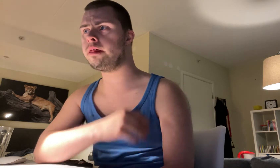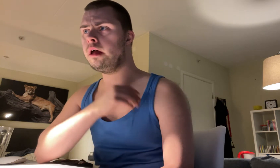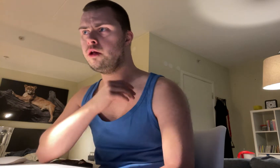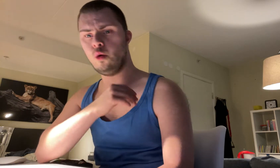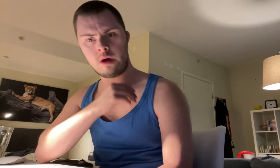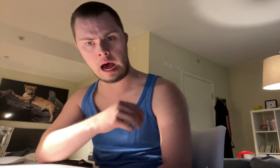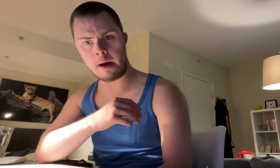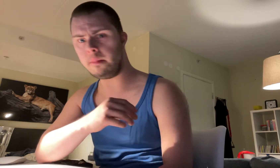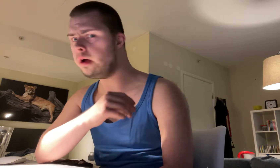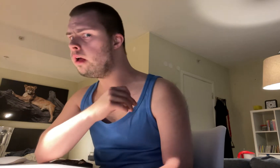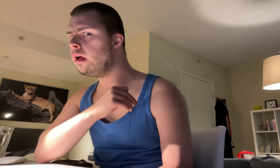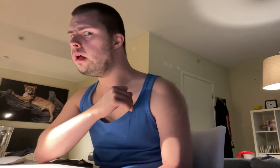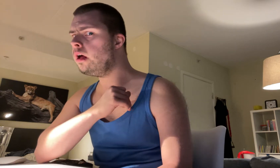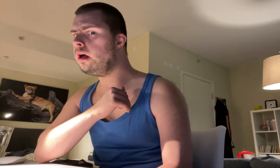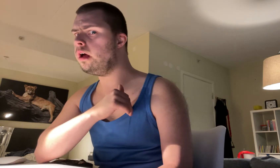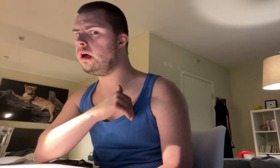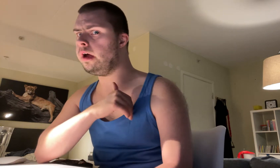Best to Come.